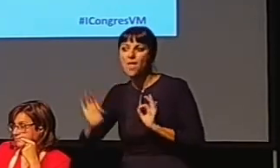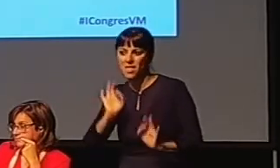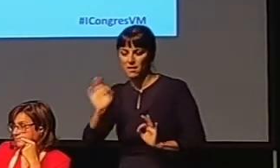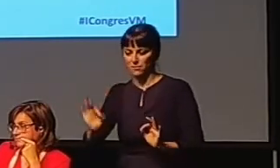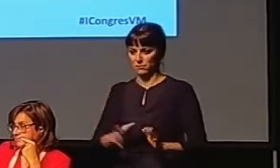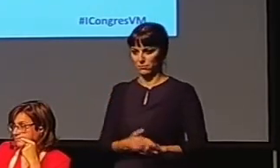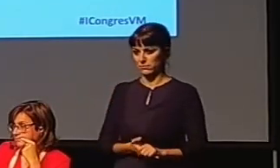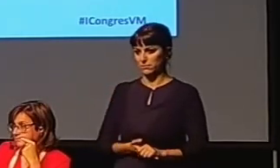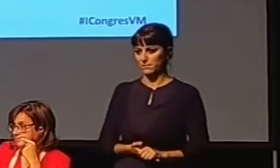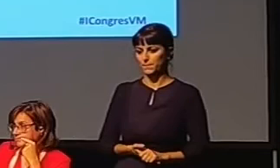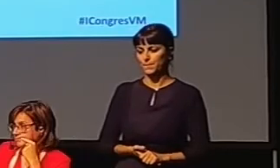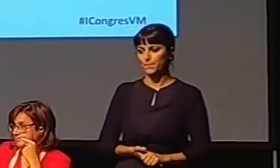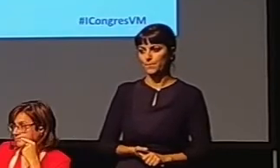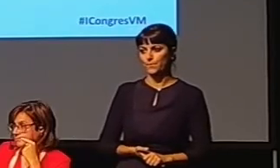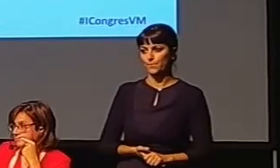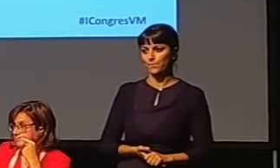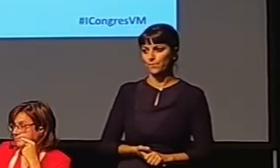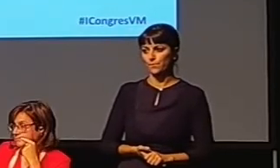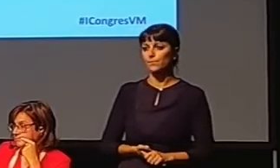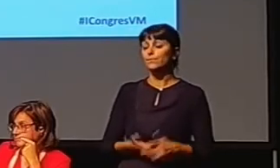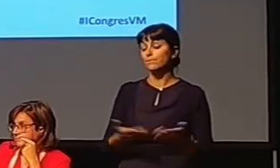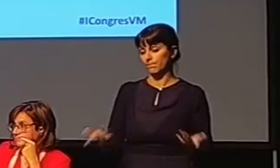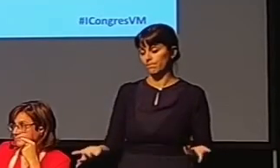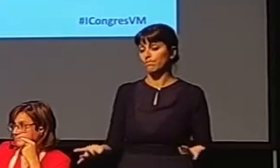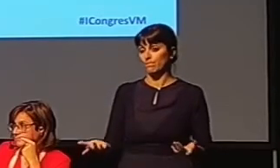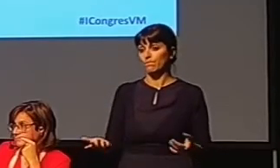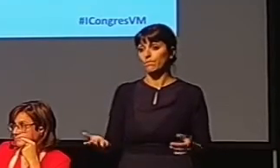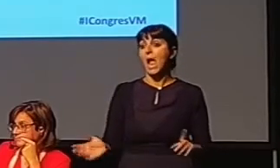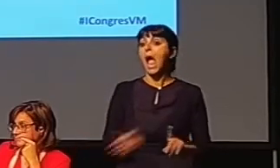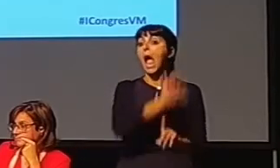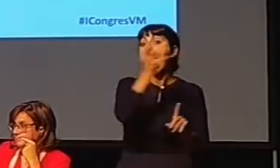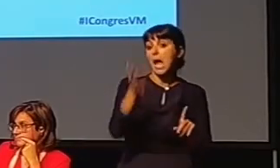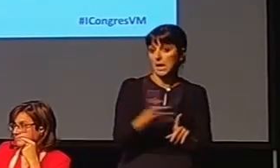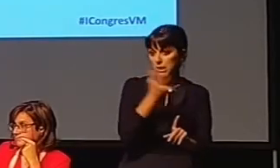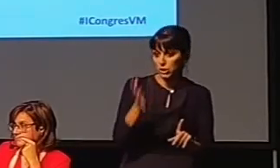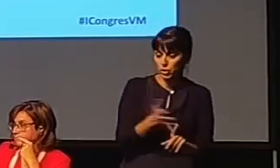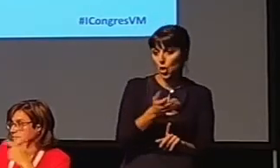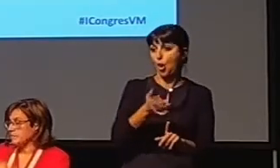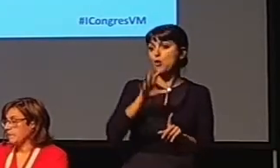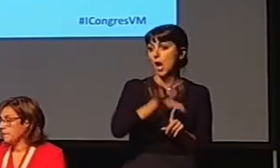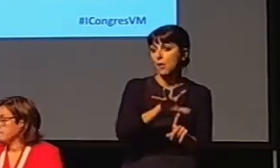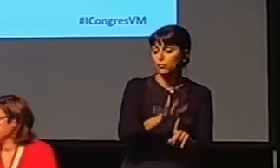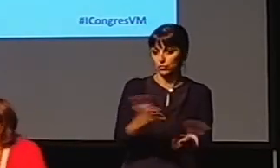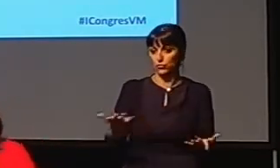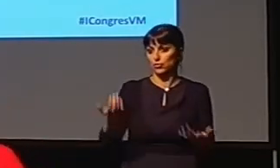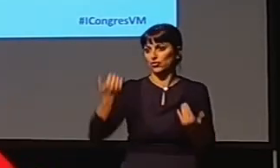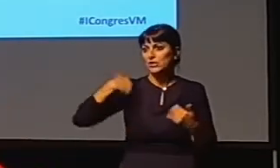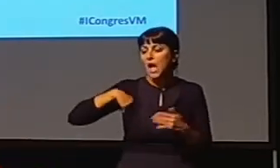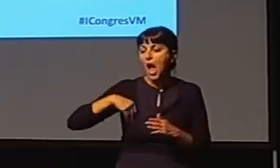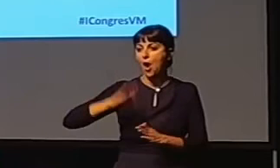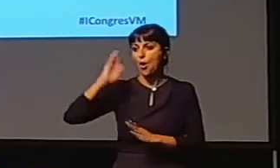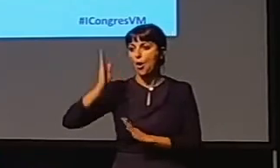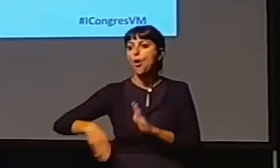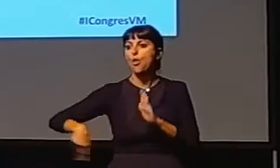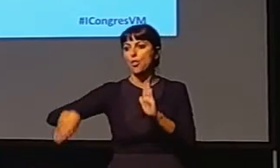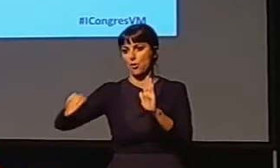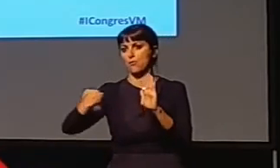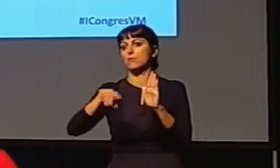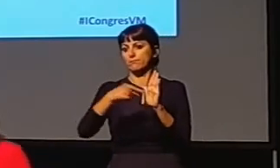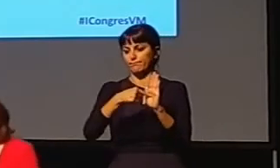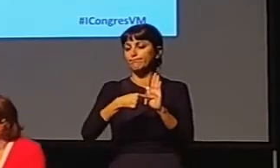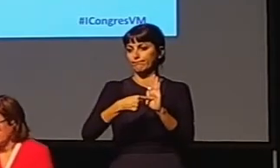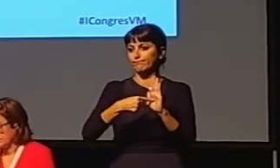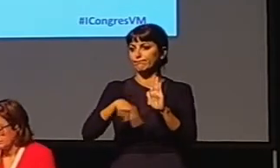no? Quan la majoria d'agressions i abusos sexuals tipificats, no? Dintre del Codi Penal es produeixen dintre del domicili. Vigila